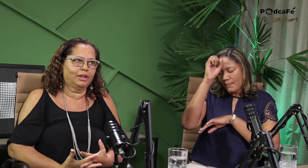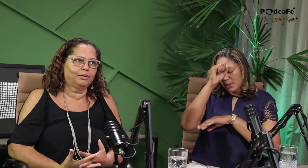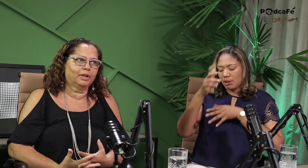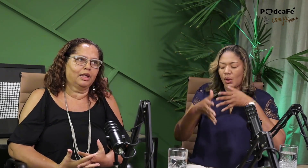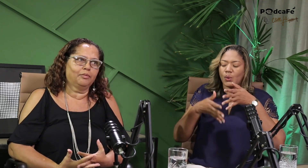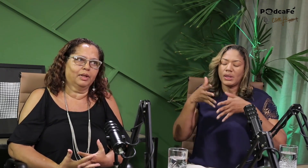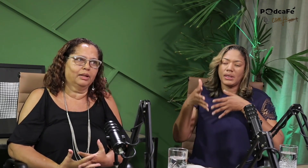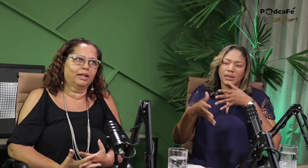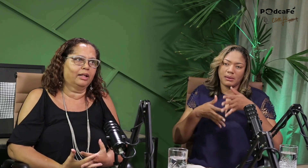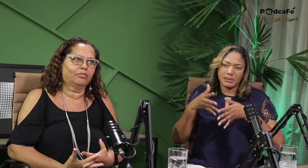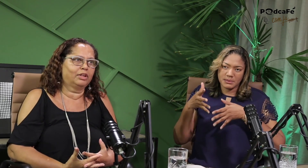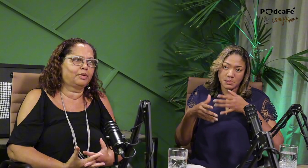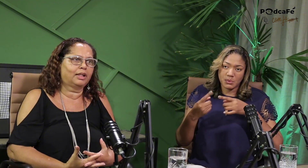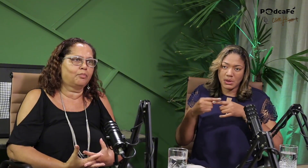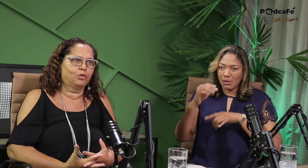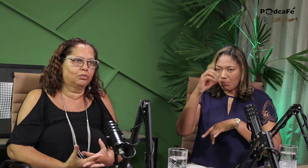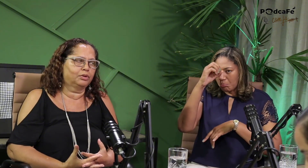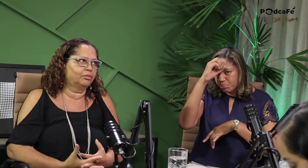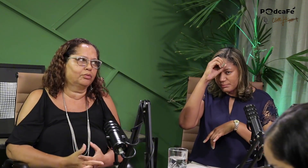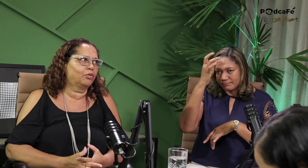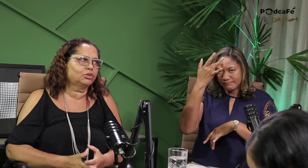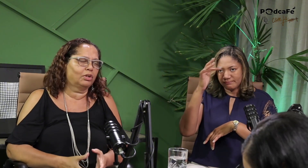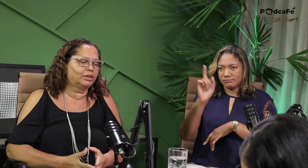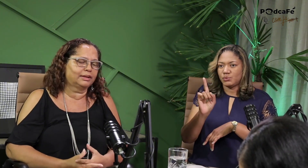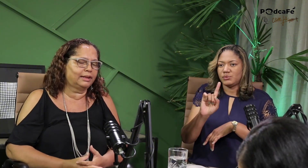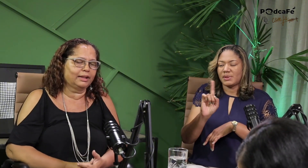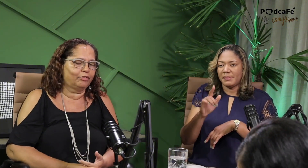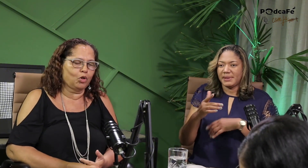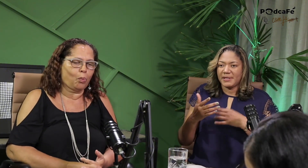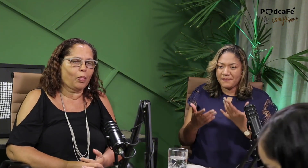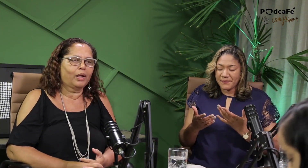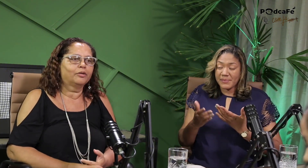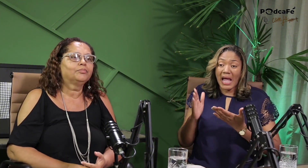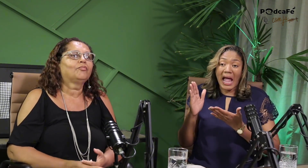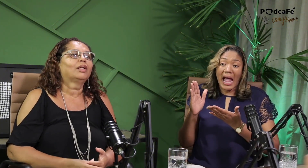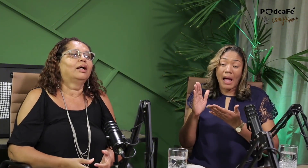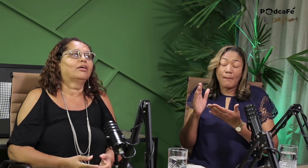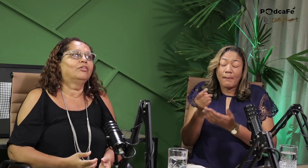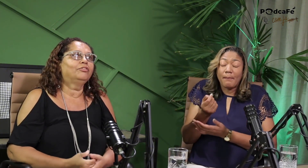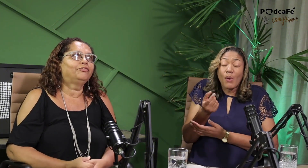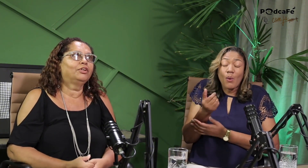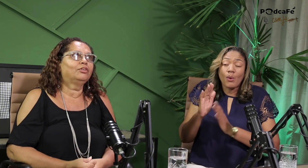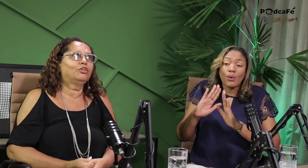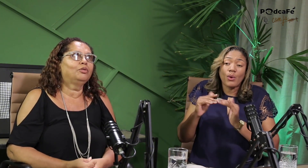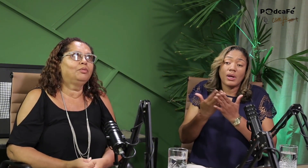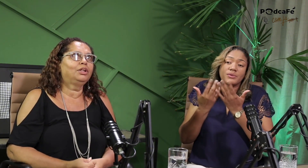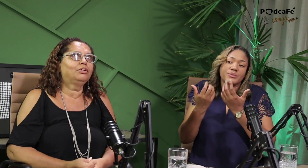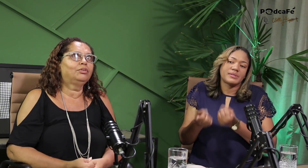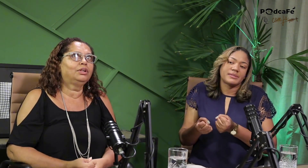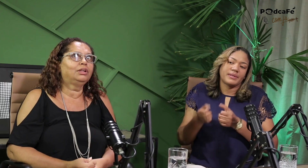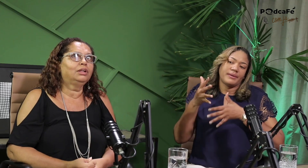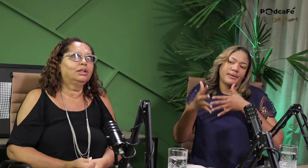não sabia Libras, porque na época Libras era poucos colégios que aceitavam. Quando foi em